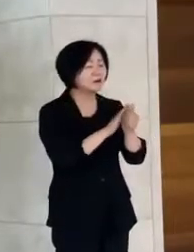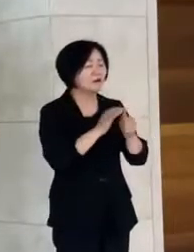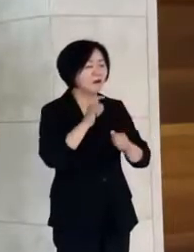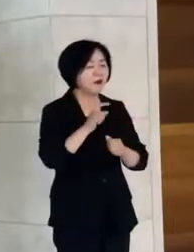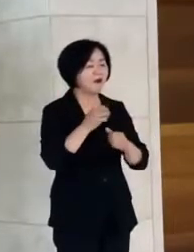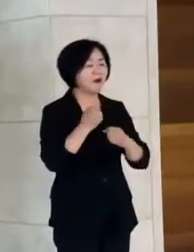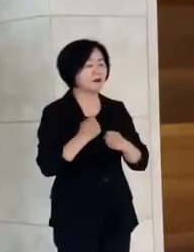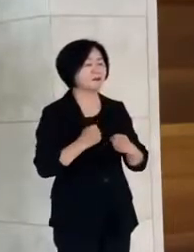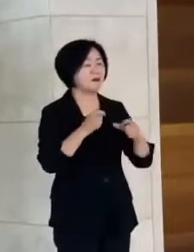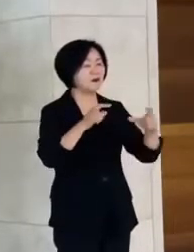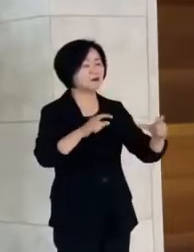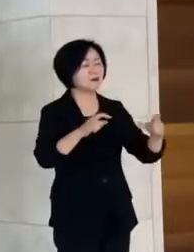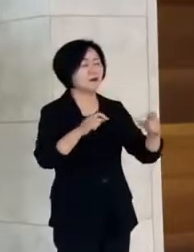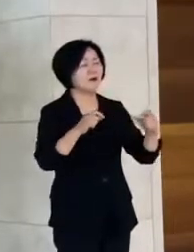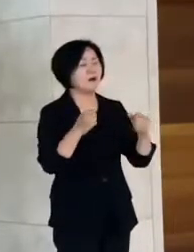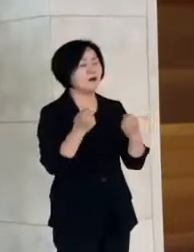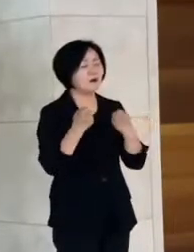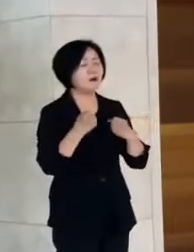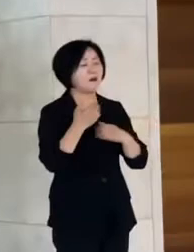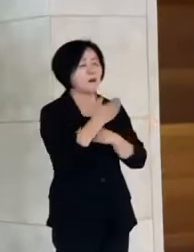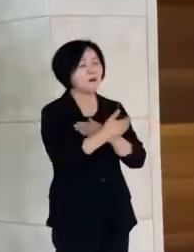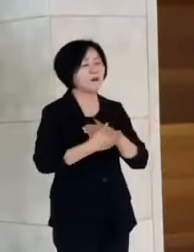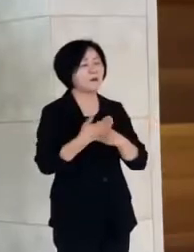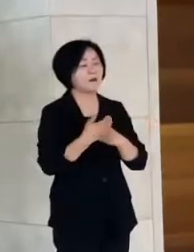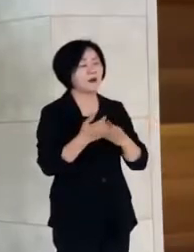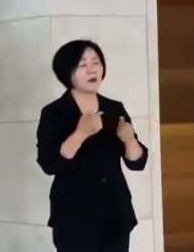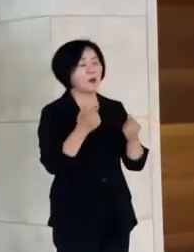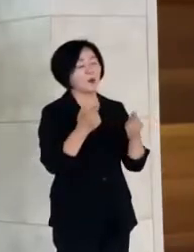경제 발전을 이끌어 나가겠습니다.